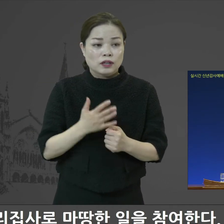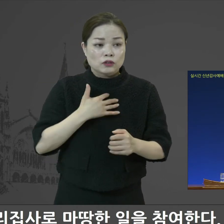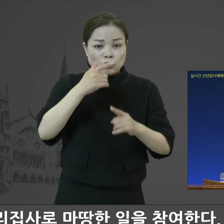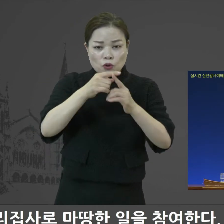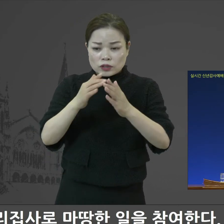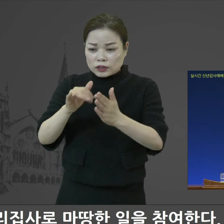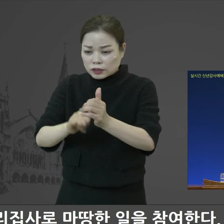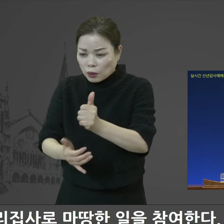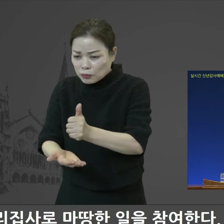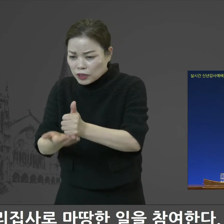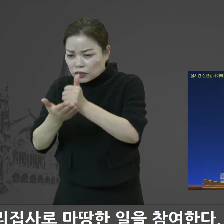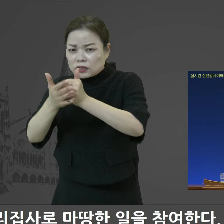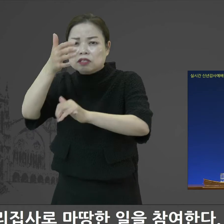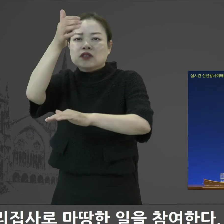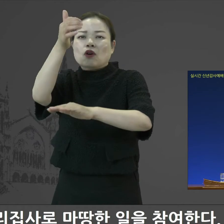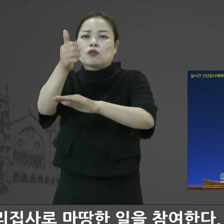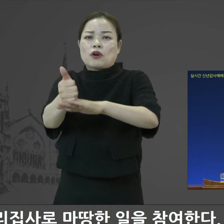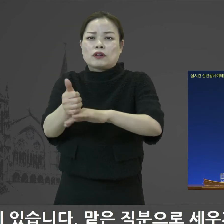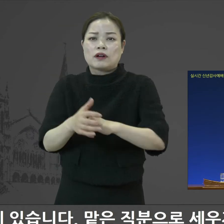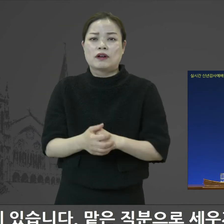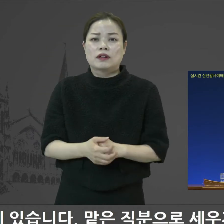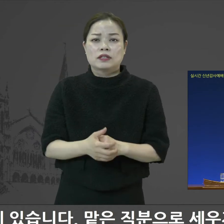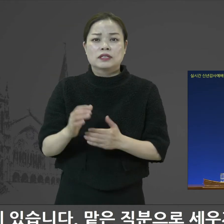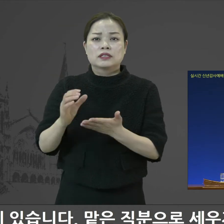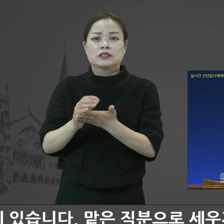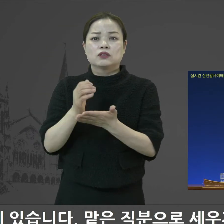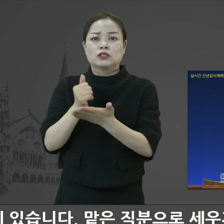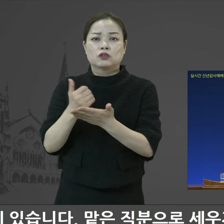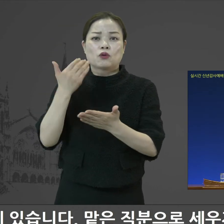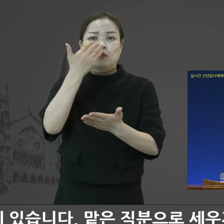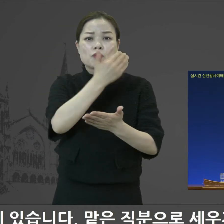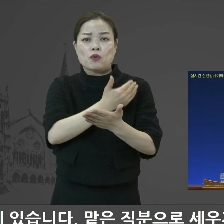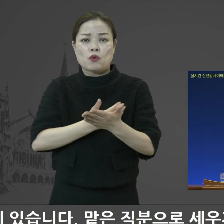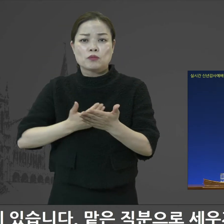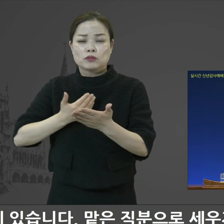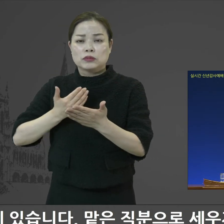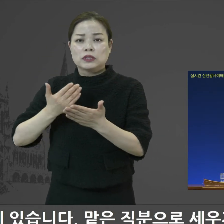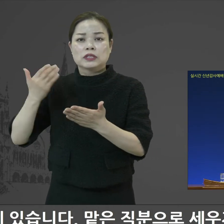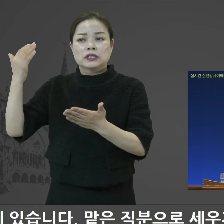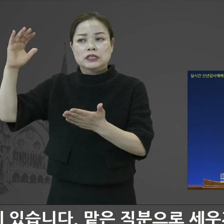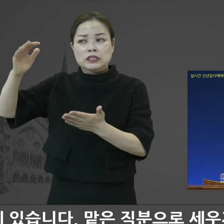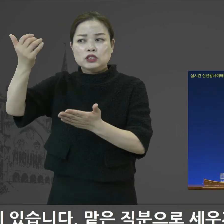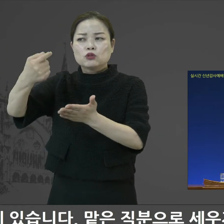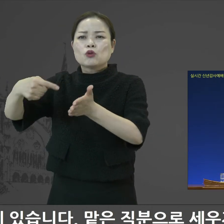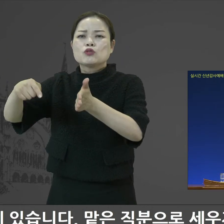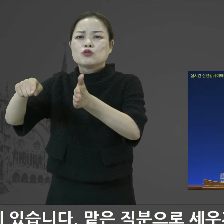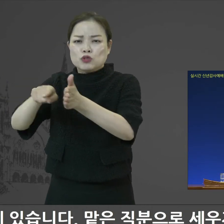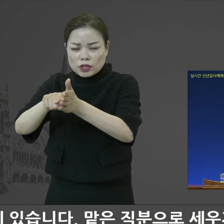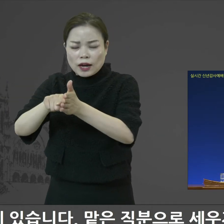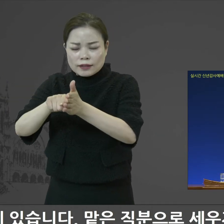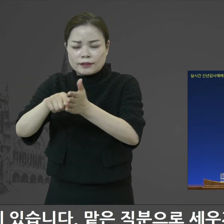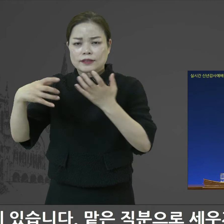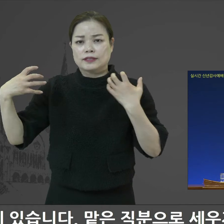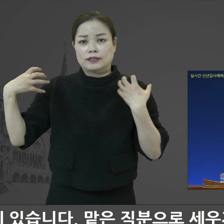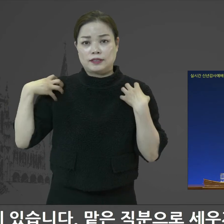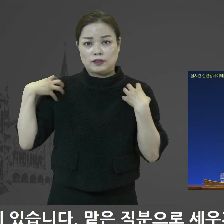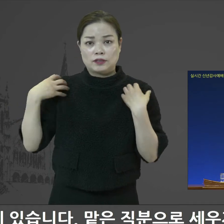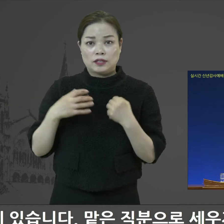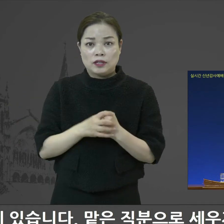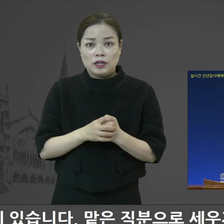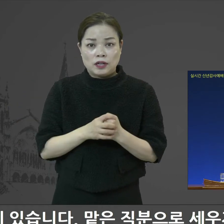때 그 섬기는 결과가 그리스도의 몸이 세워져야 하는 것이죠. 몸이 세워지는